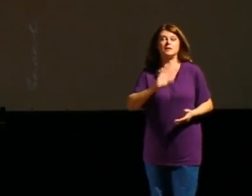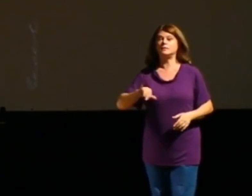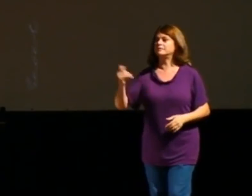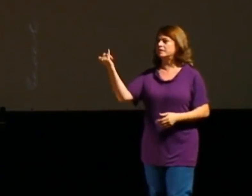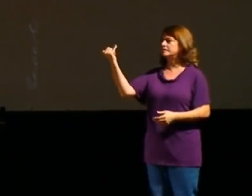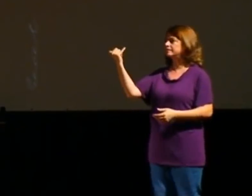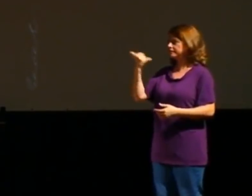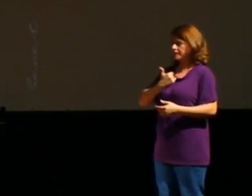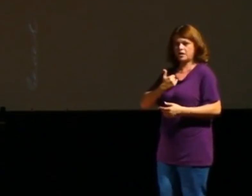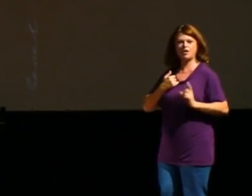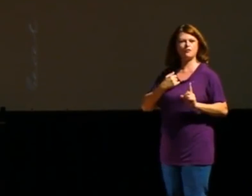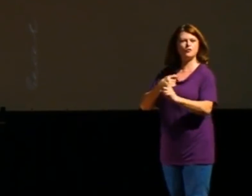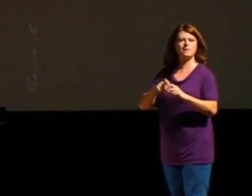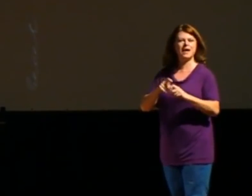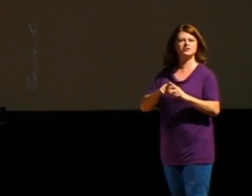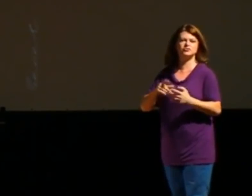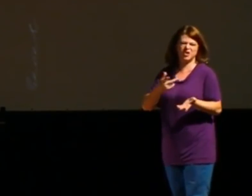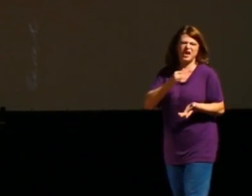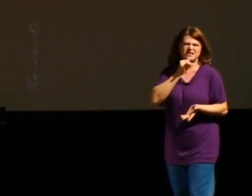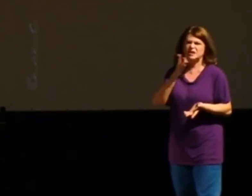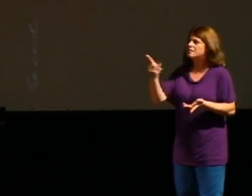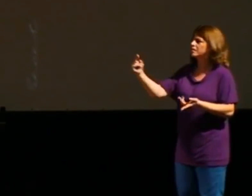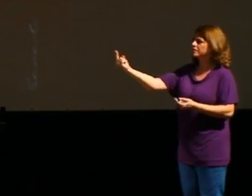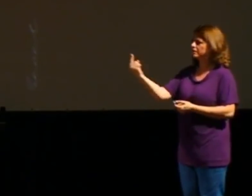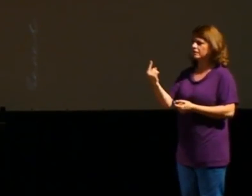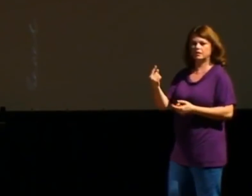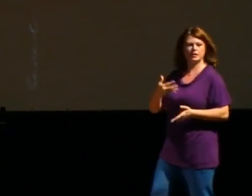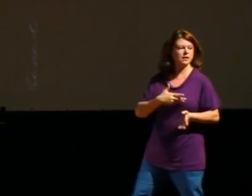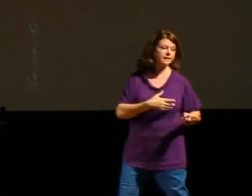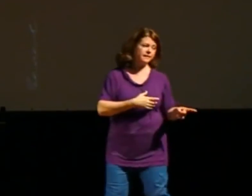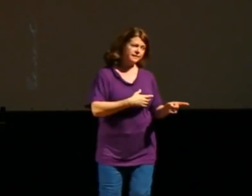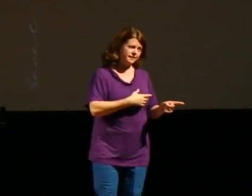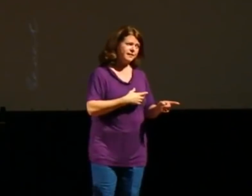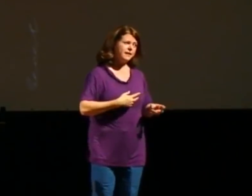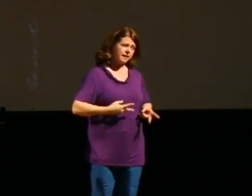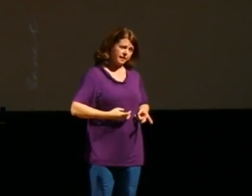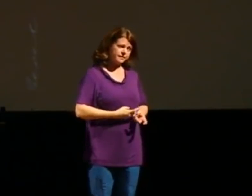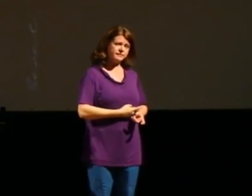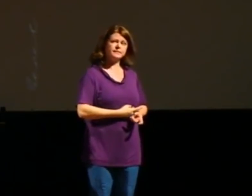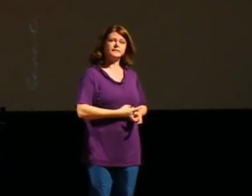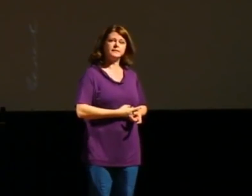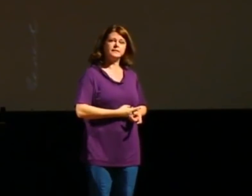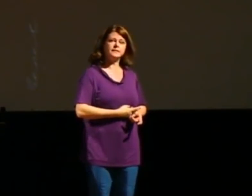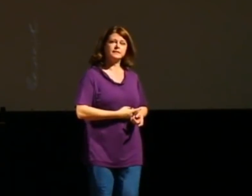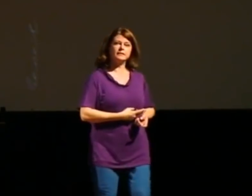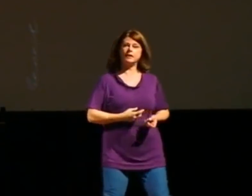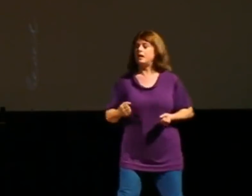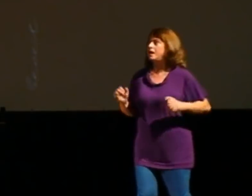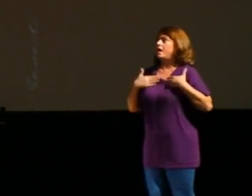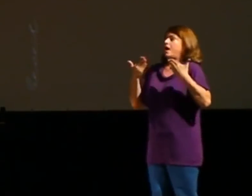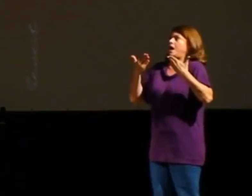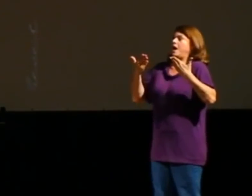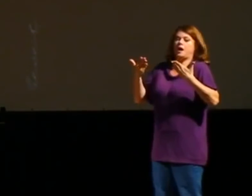caroço, você descobre que você não tem controle nenhum. Quando, no meio da crise, o teu